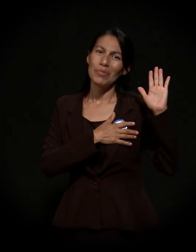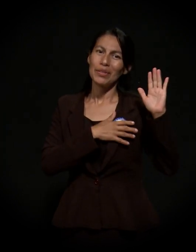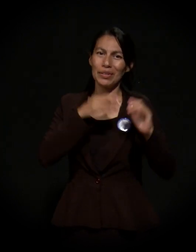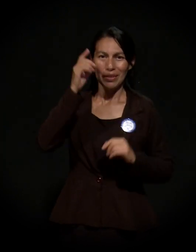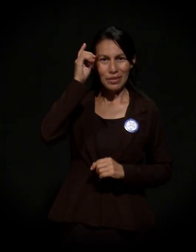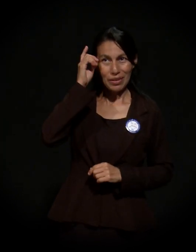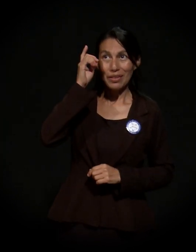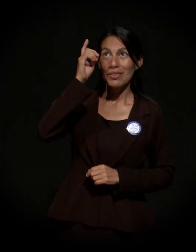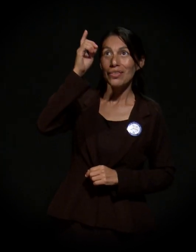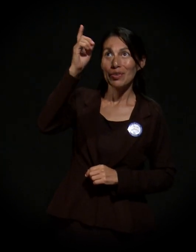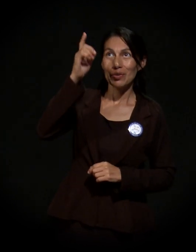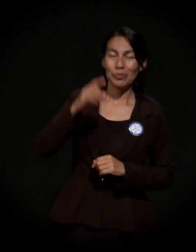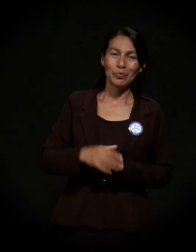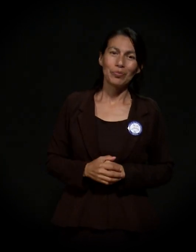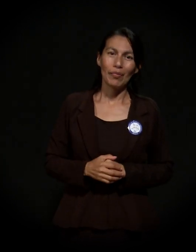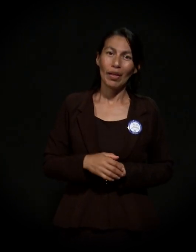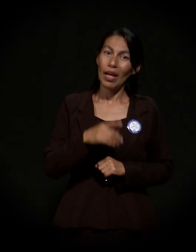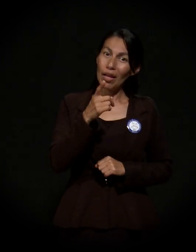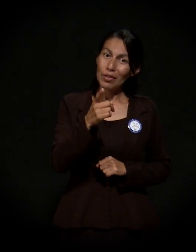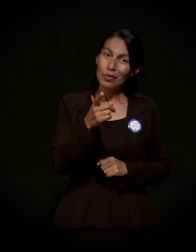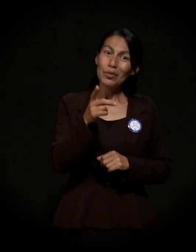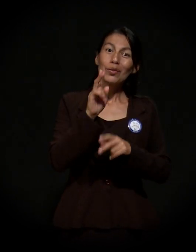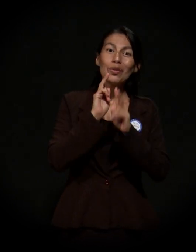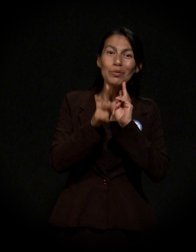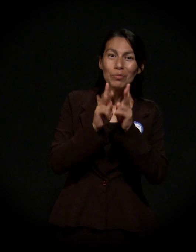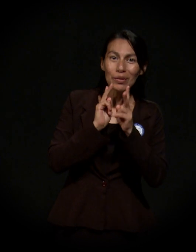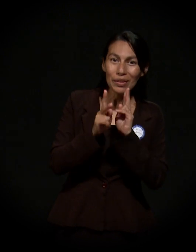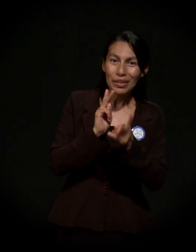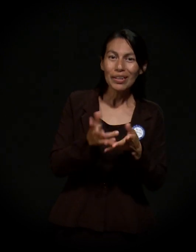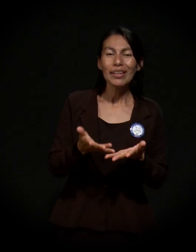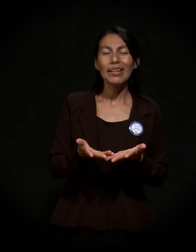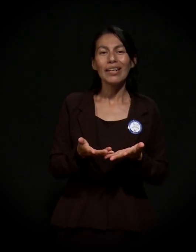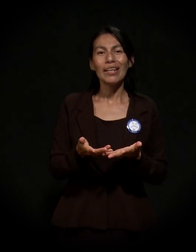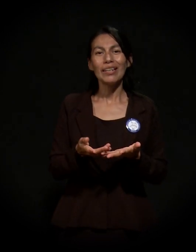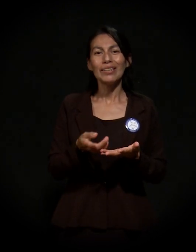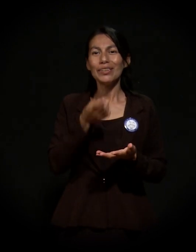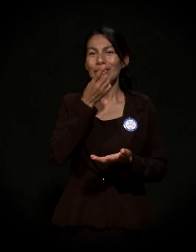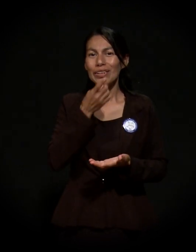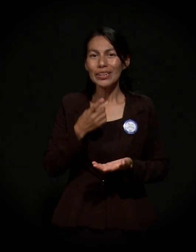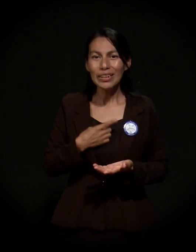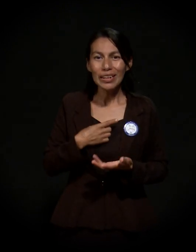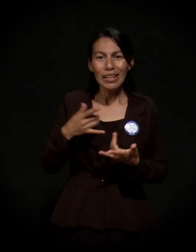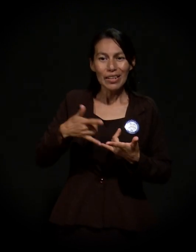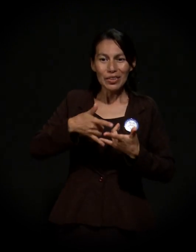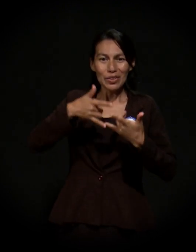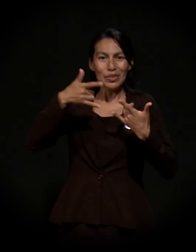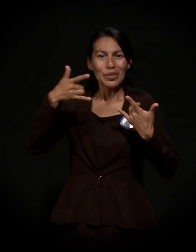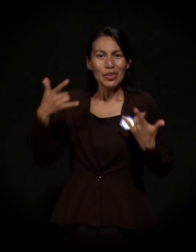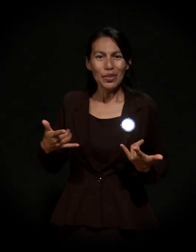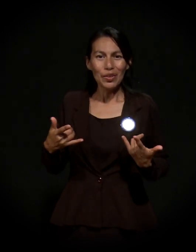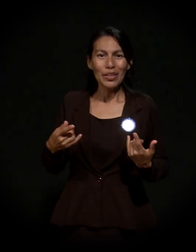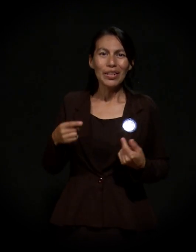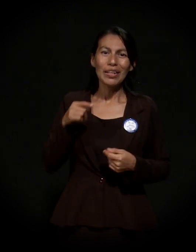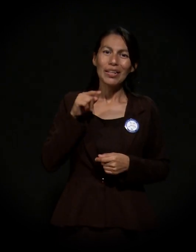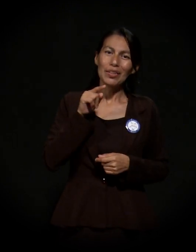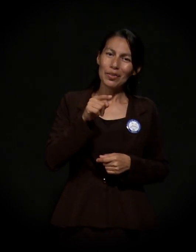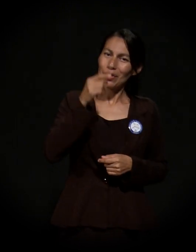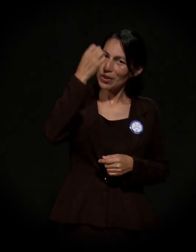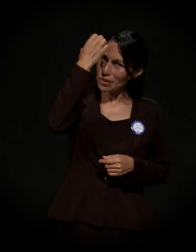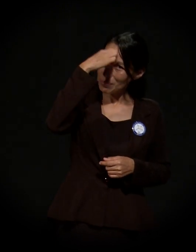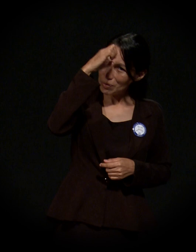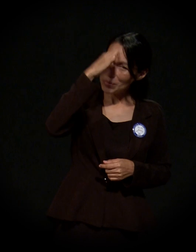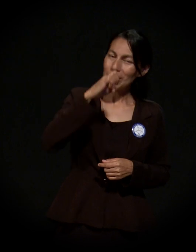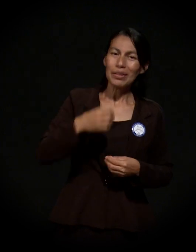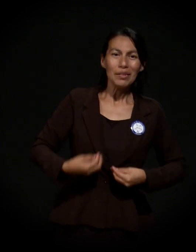esa seguridad y nos has contado tu historia, la historia que tú has experimentado,